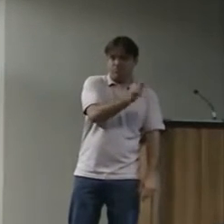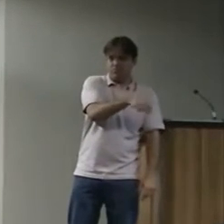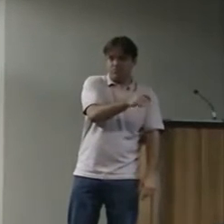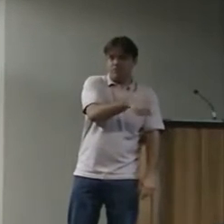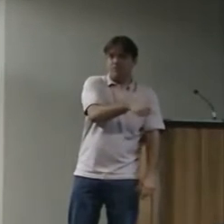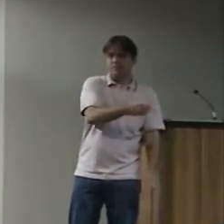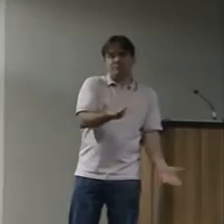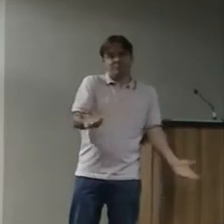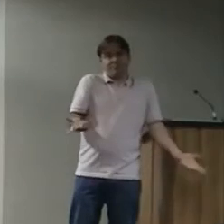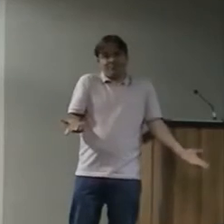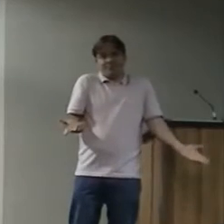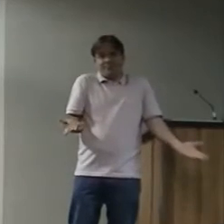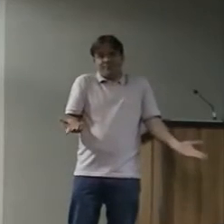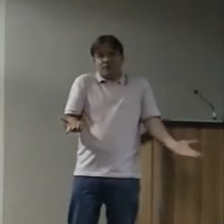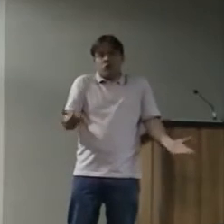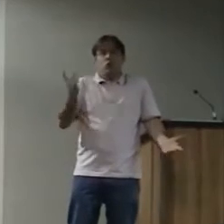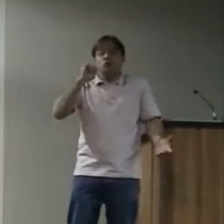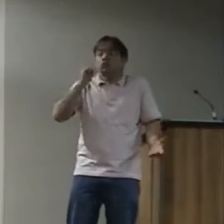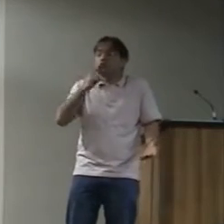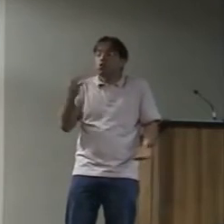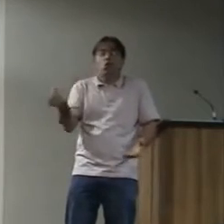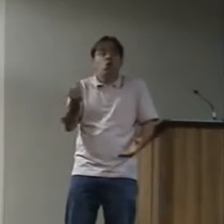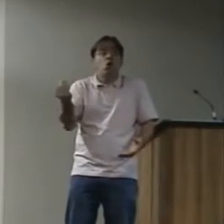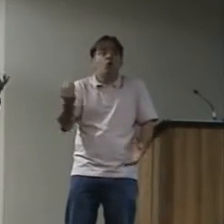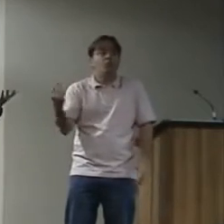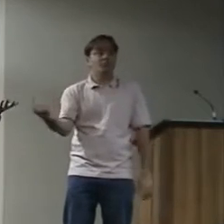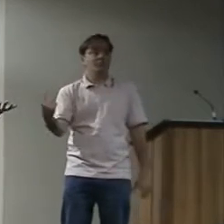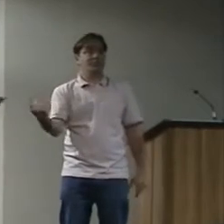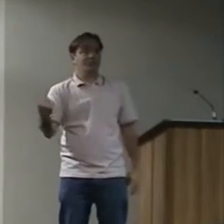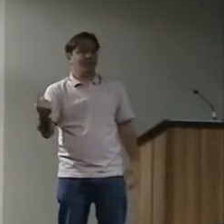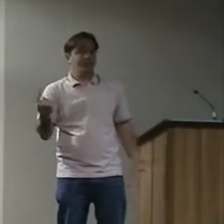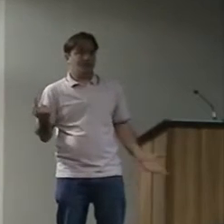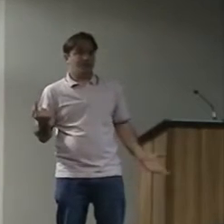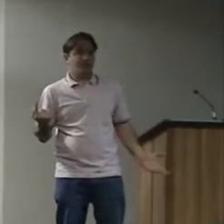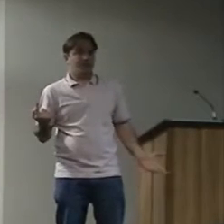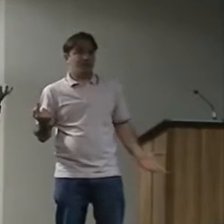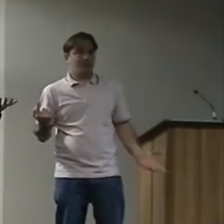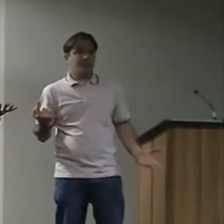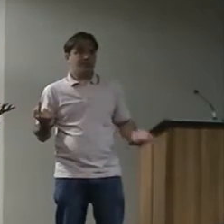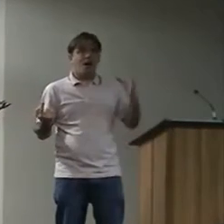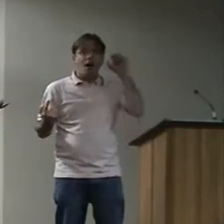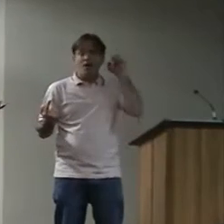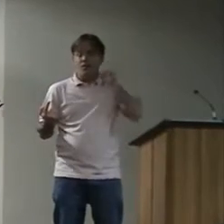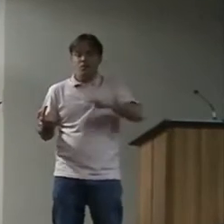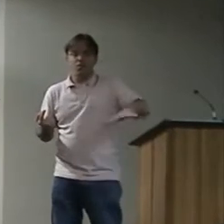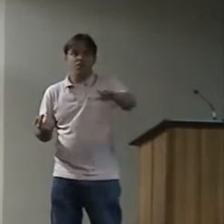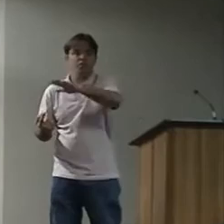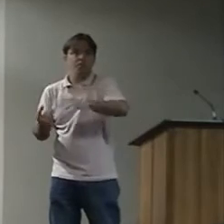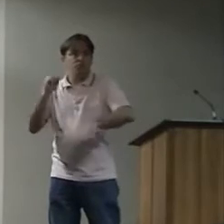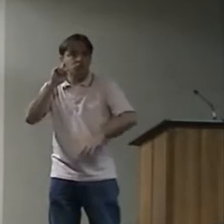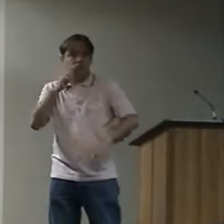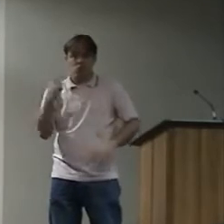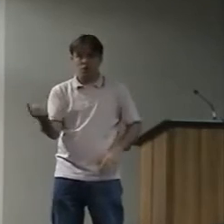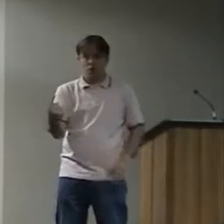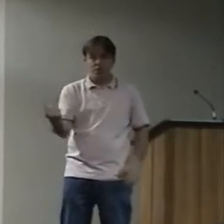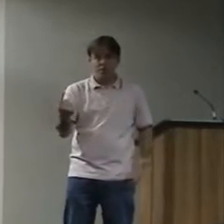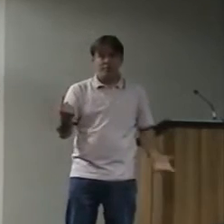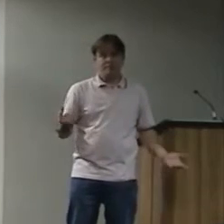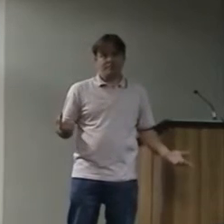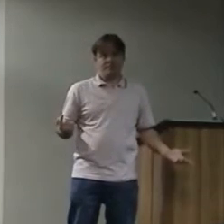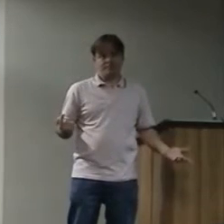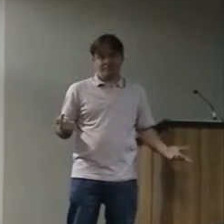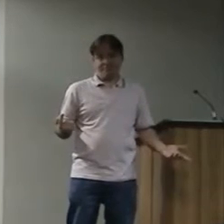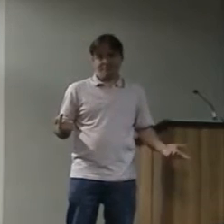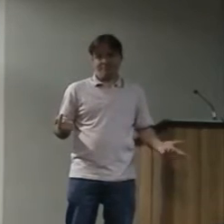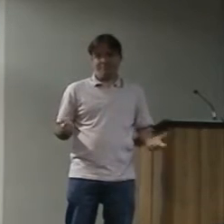criança surda ou com outras, ou com outro tipo de deficiência, ou com outro